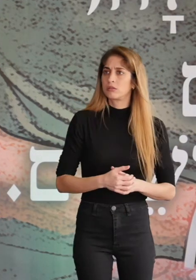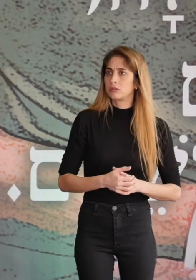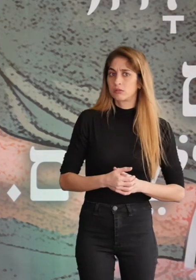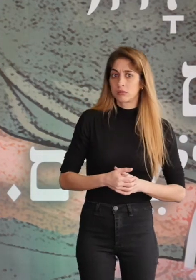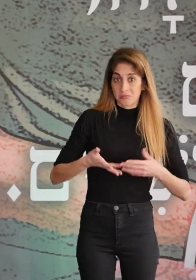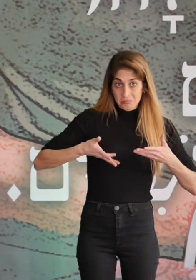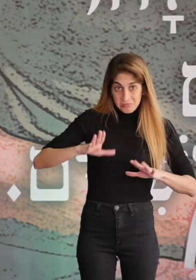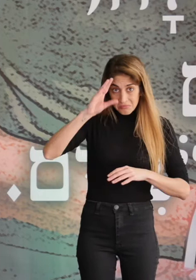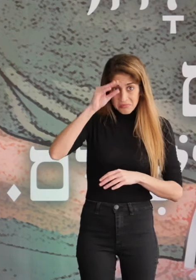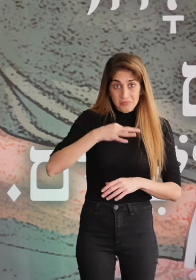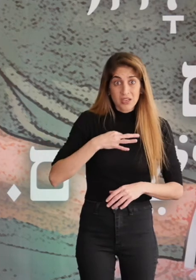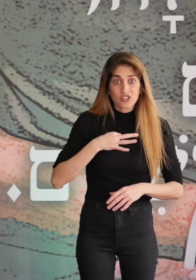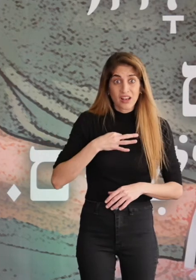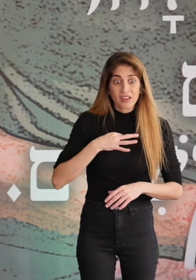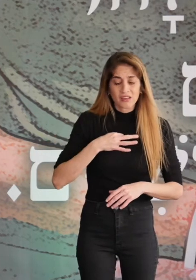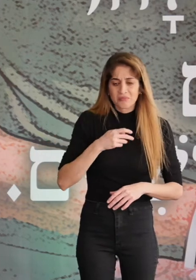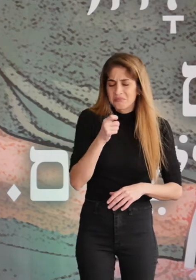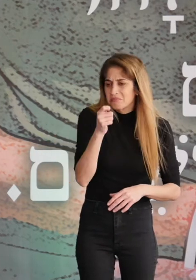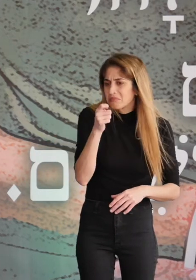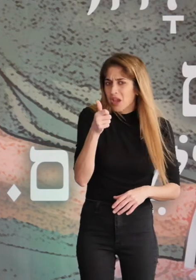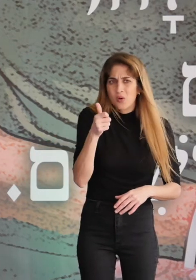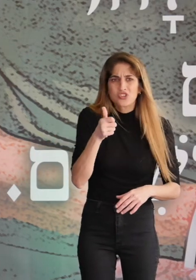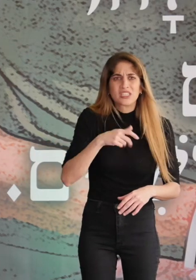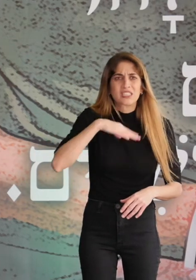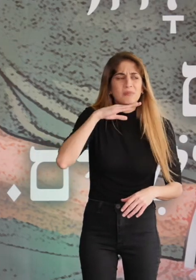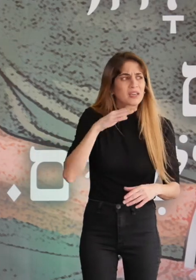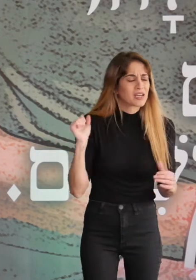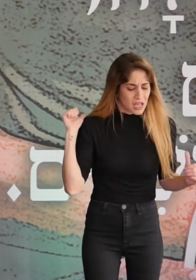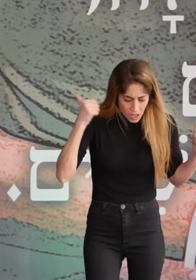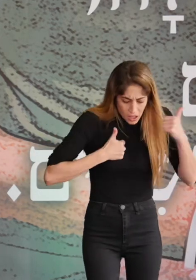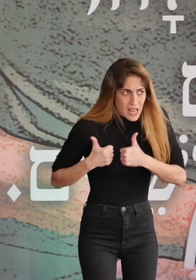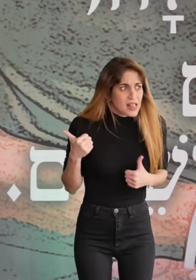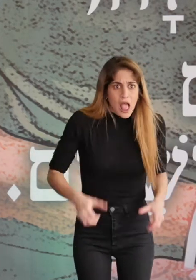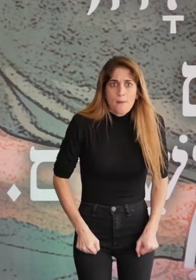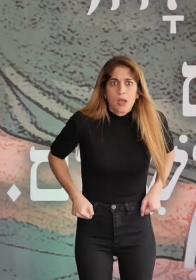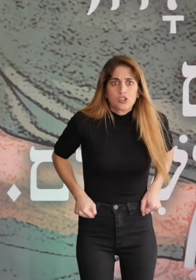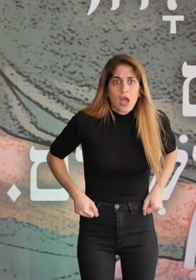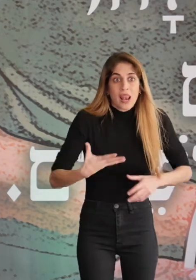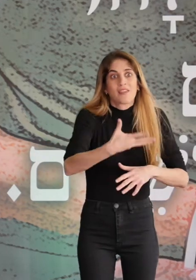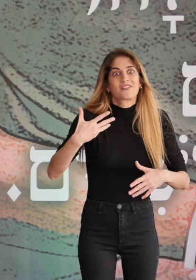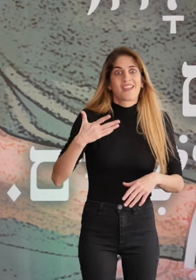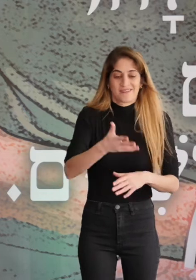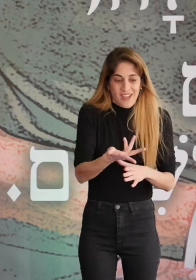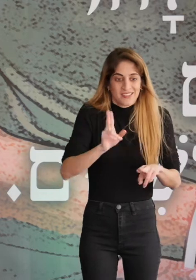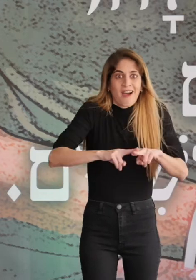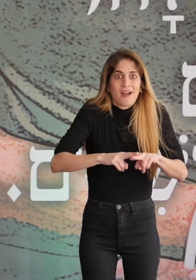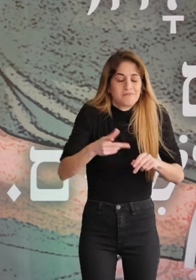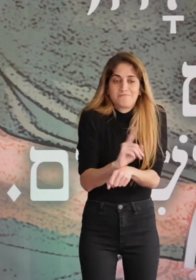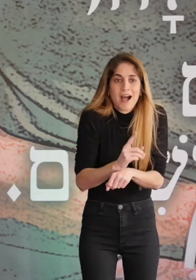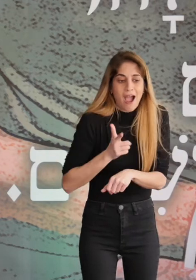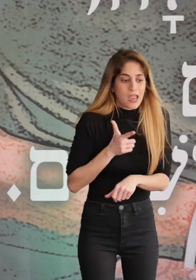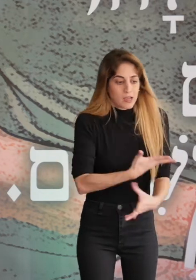הבן שלי בקושי הספיק ללבוש משהו לפני שהחיילים גררו אותו מהבית.